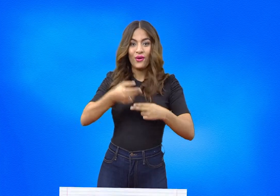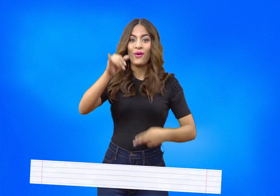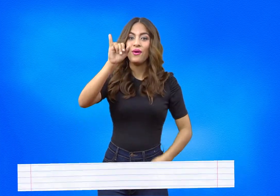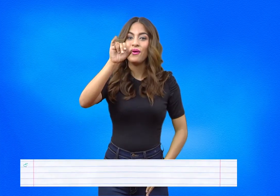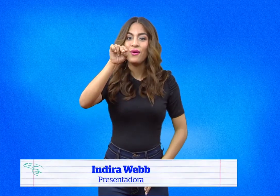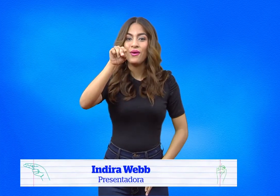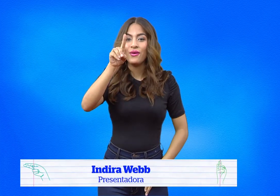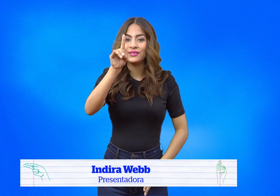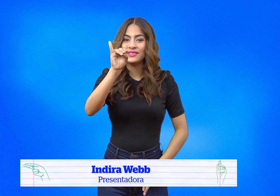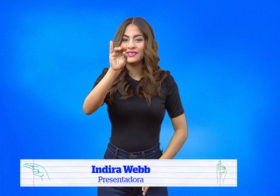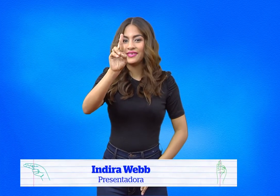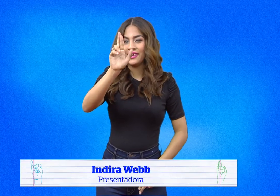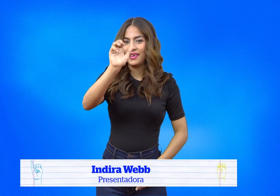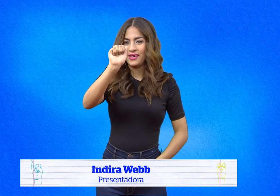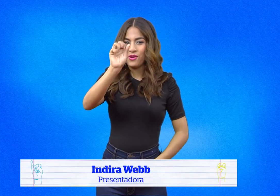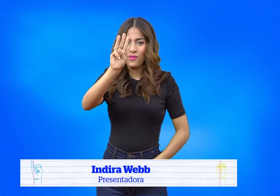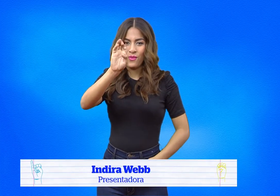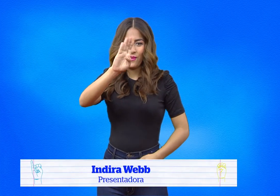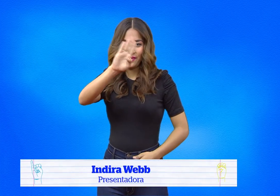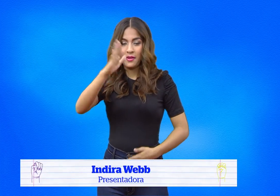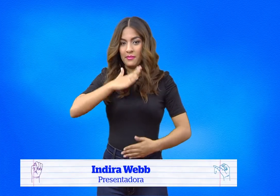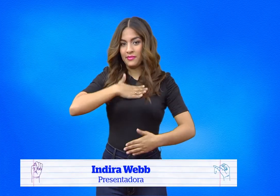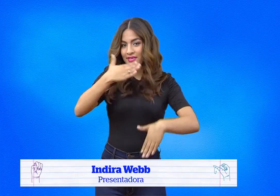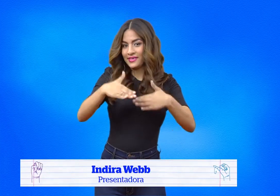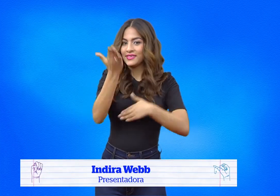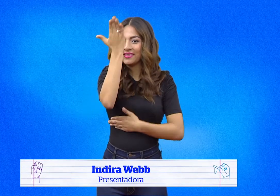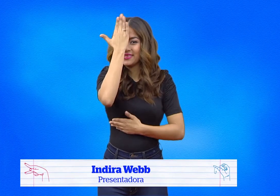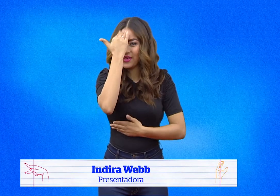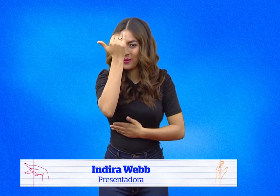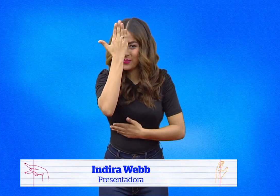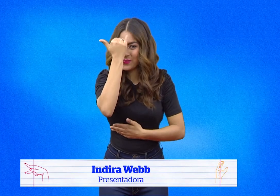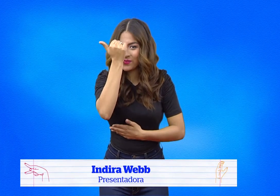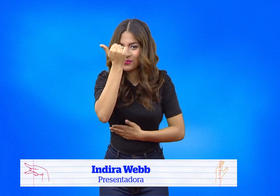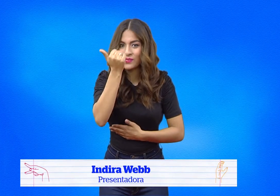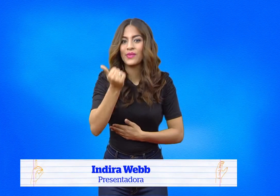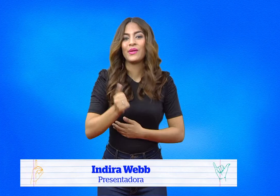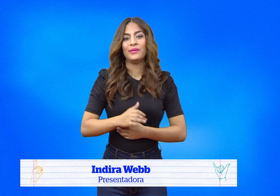Mi nombre es Indira Webb, mi seña es esta.